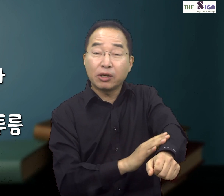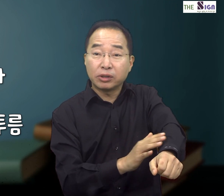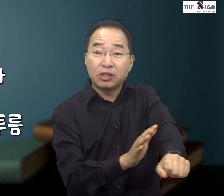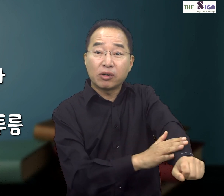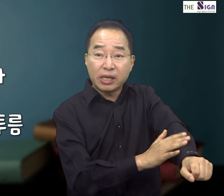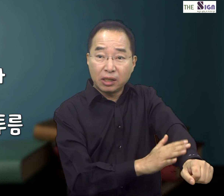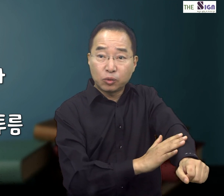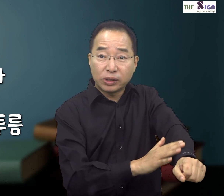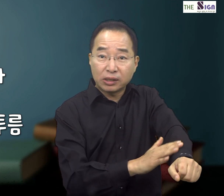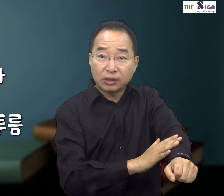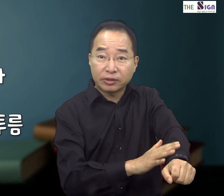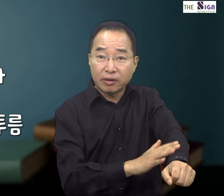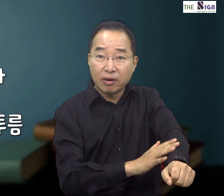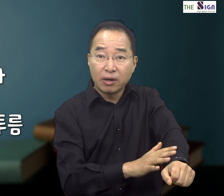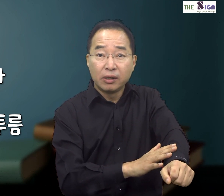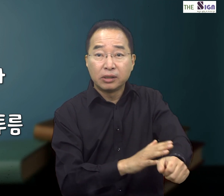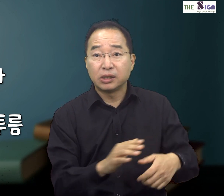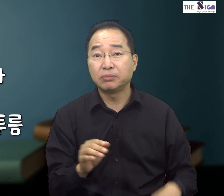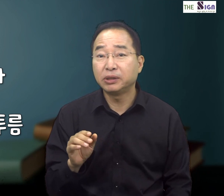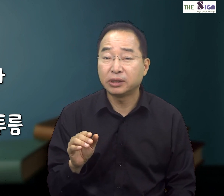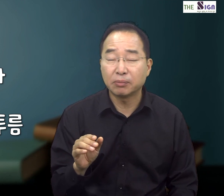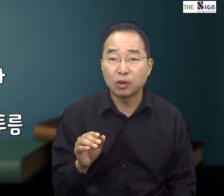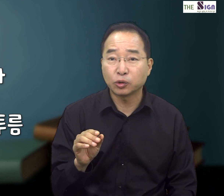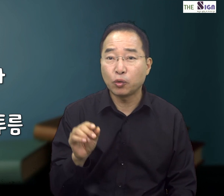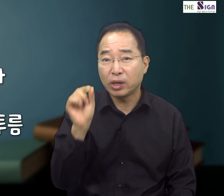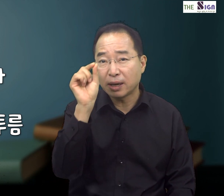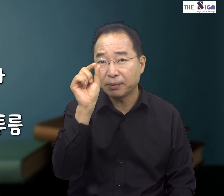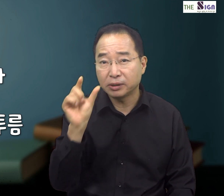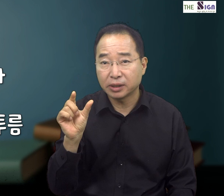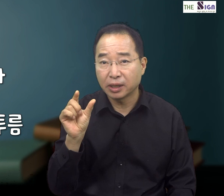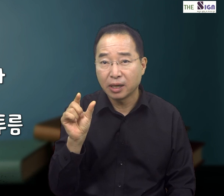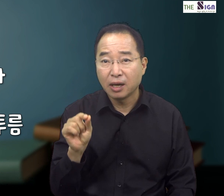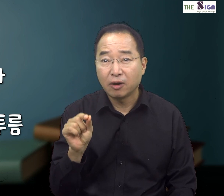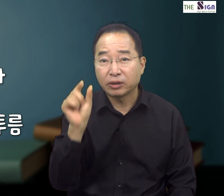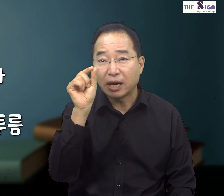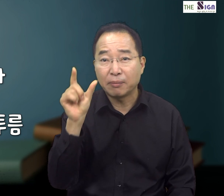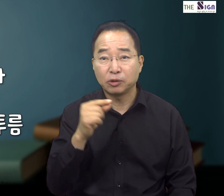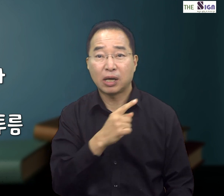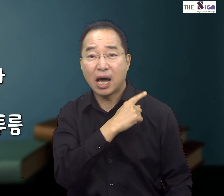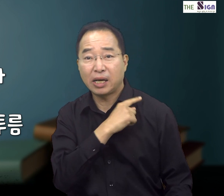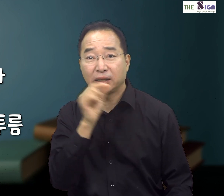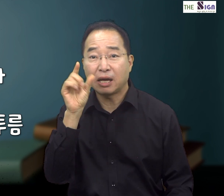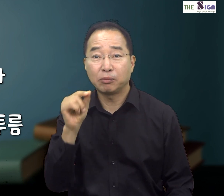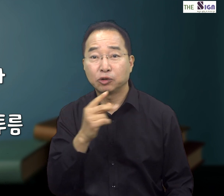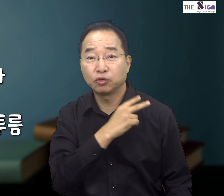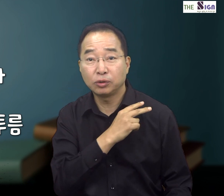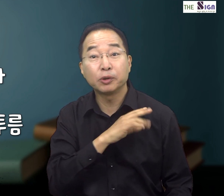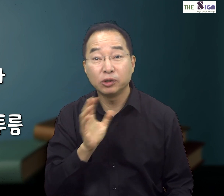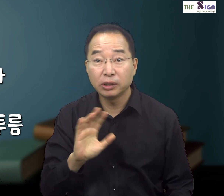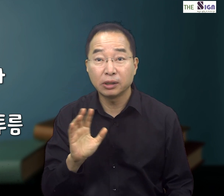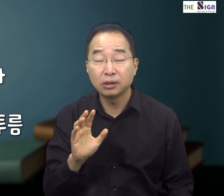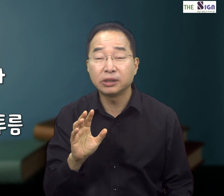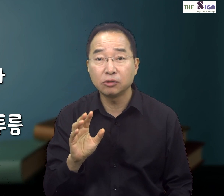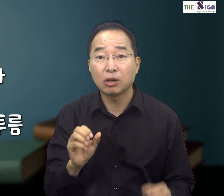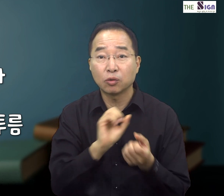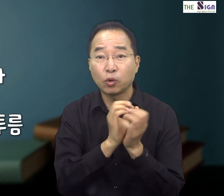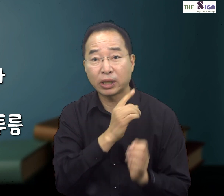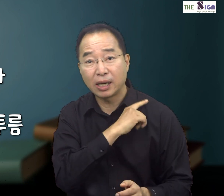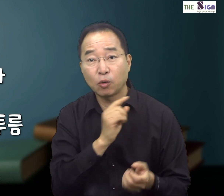계열이 여기에 동작이 있었어요. 지금은 이제 뭐 소위하면 이제 다이아몬드 하나, 다이아몬드 둘 뭐 이런 게 쓰기도 하고 꽃 하나, 꽃